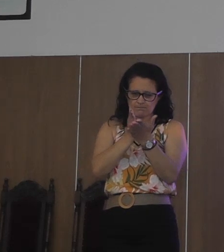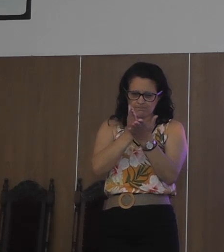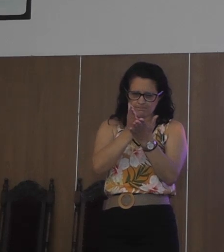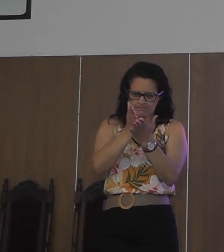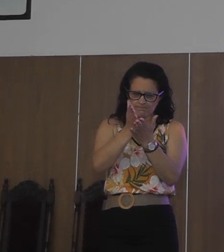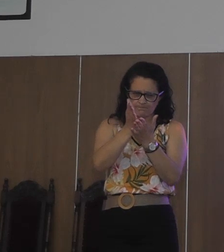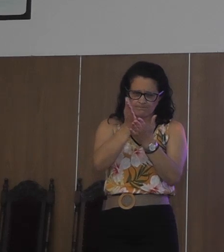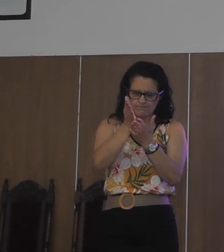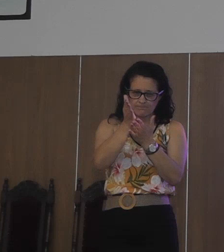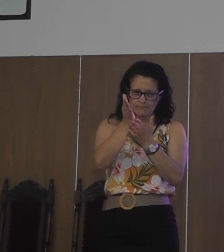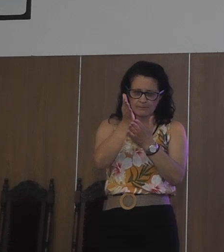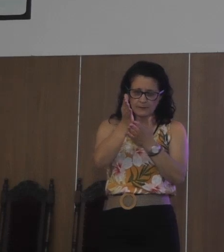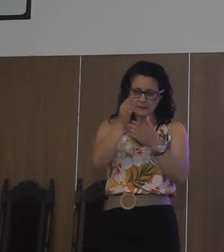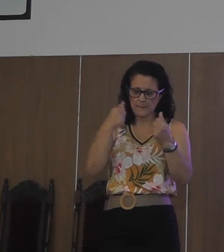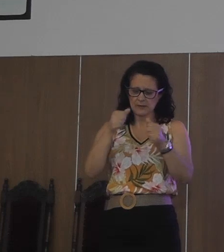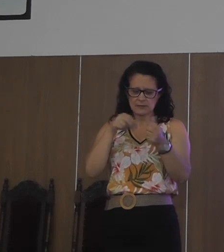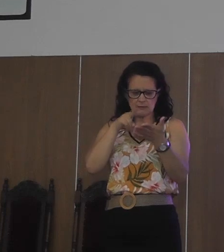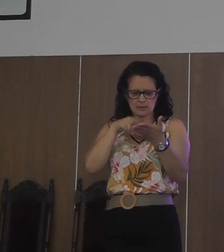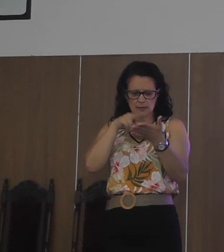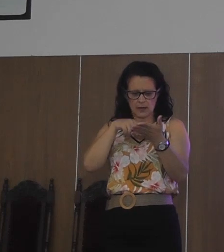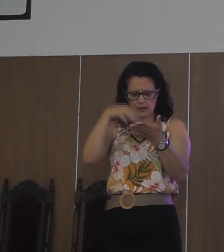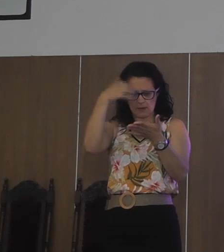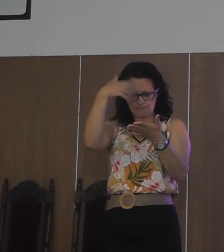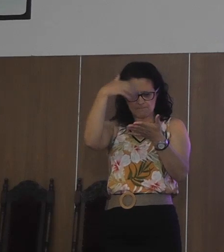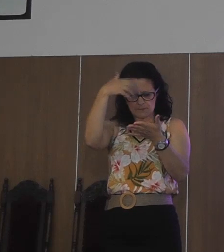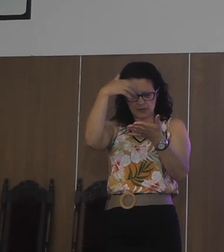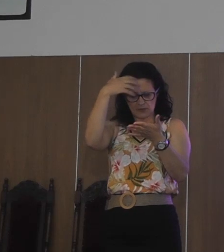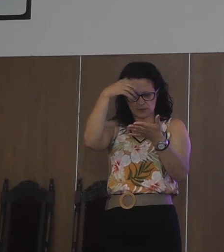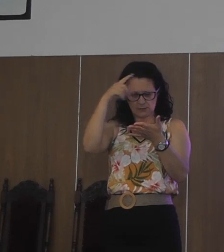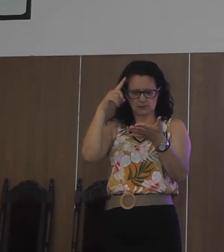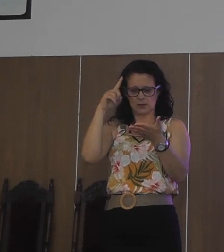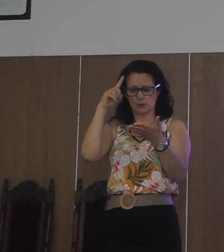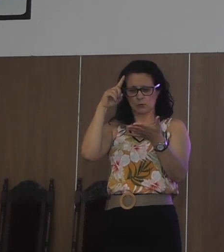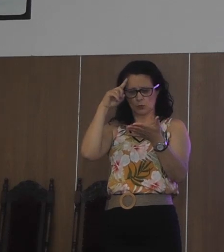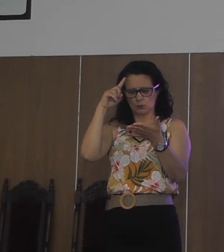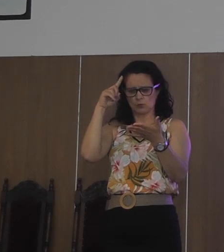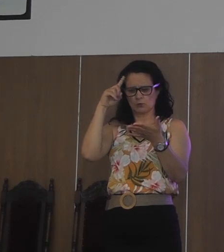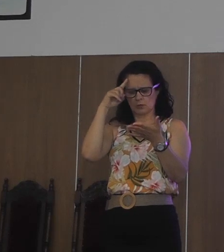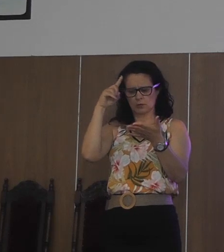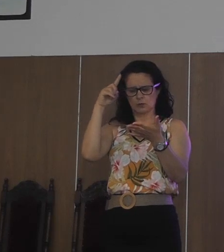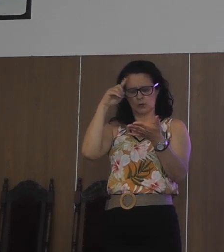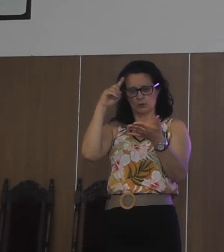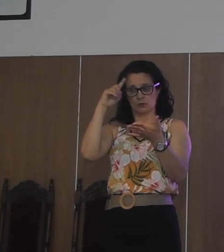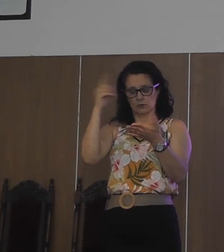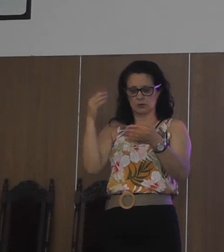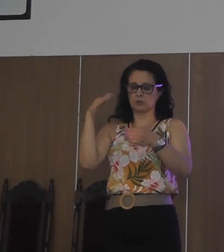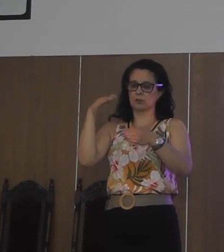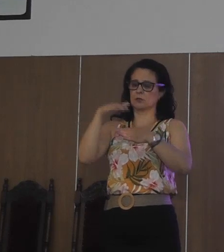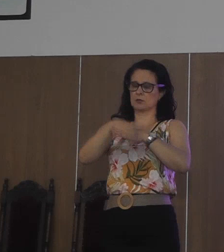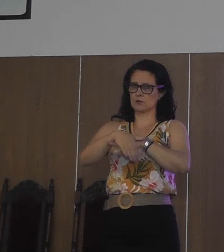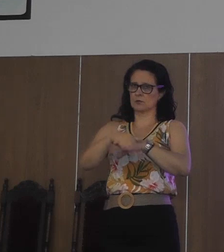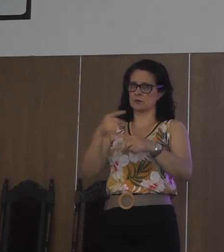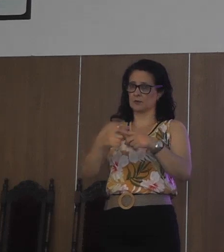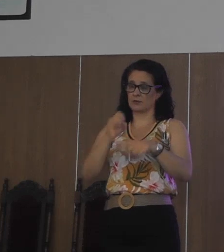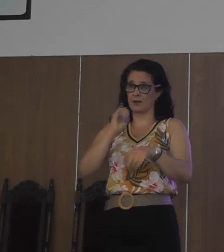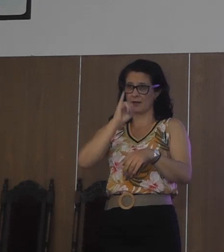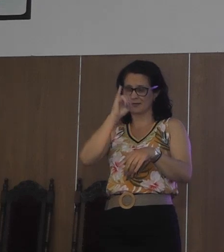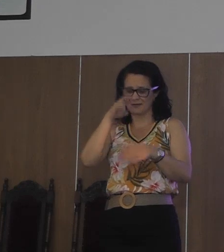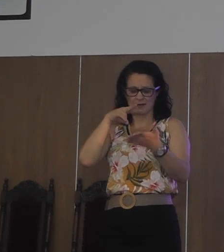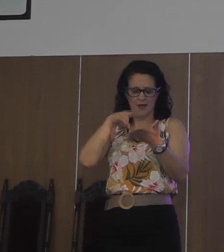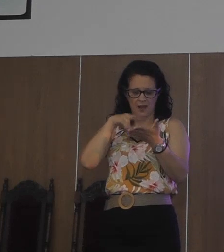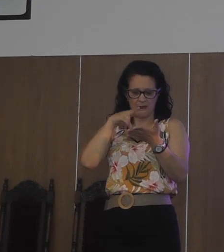não só de dia e nem só de noite, mas é de dia e de noite, porque ele vai fazer você ser vitorioso em todas as suas